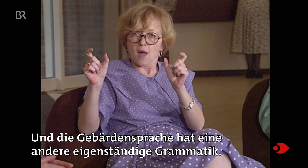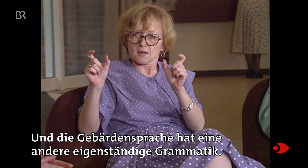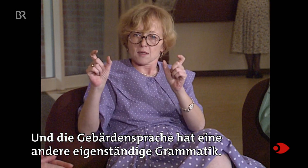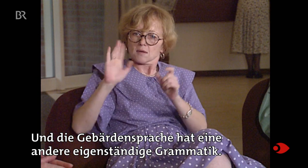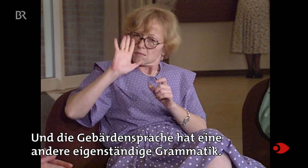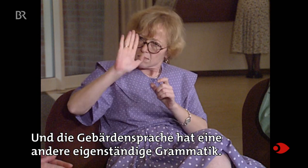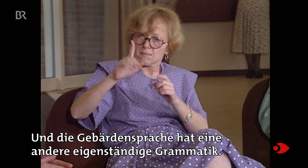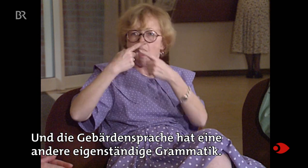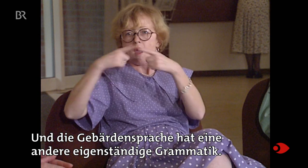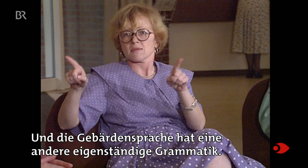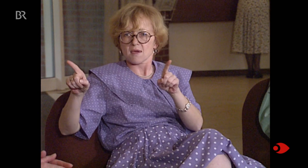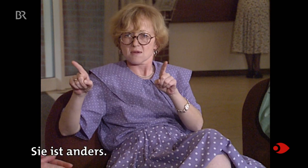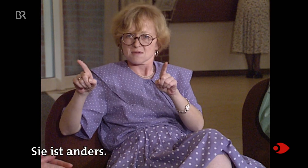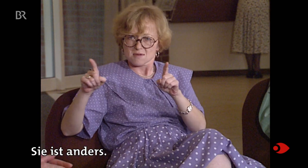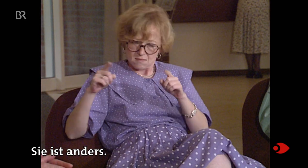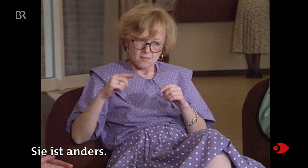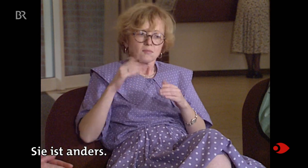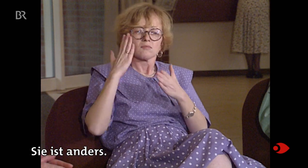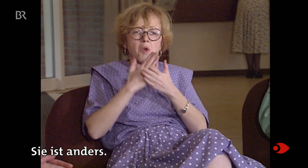eigenständige Grammatik. Sie ist anders.